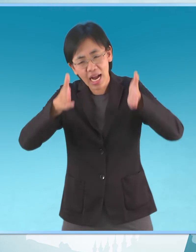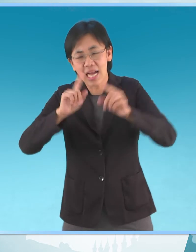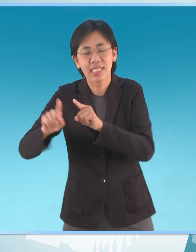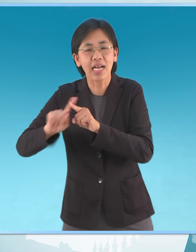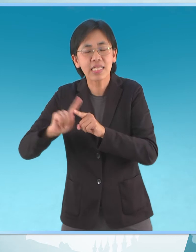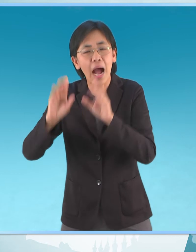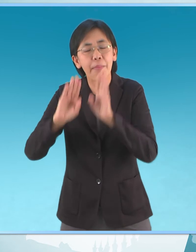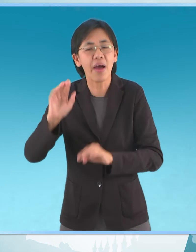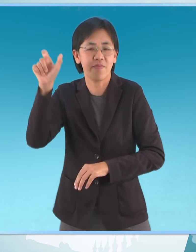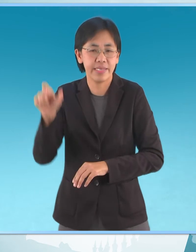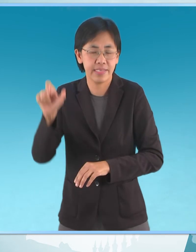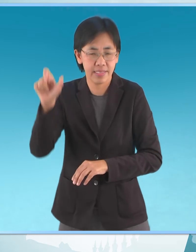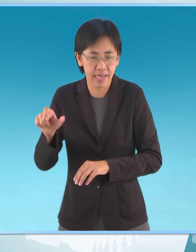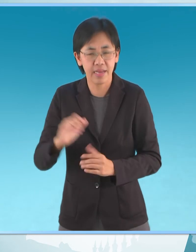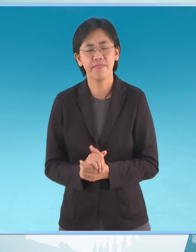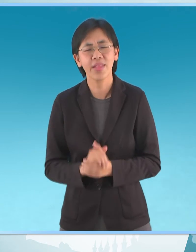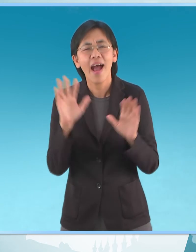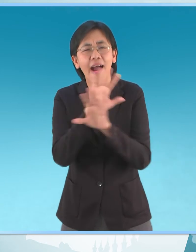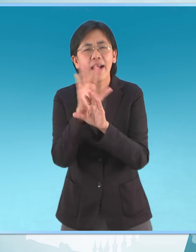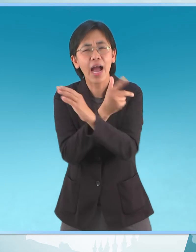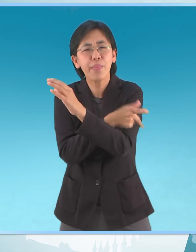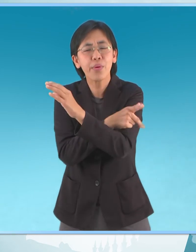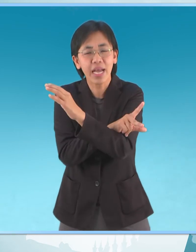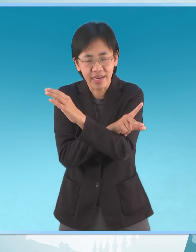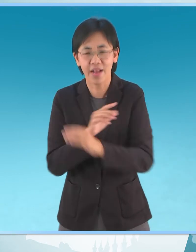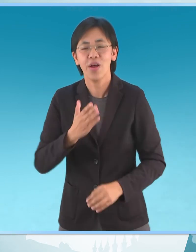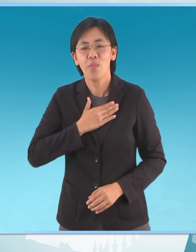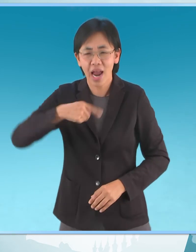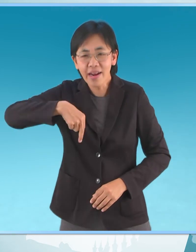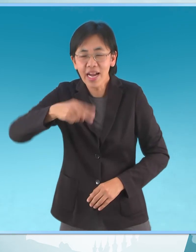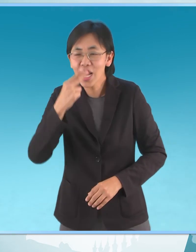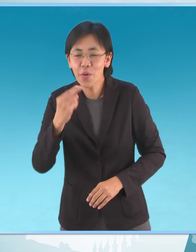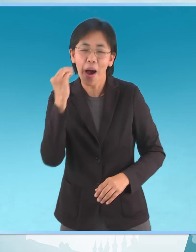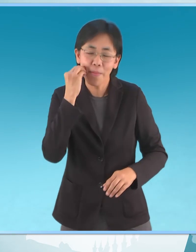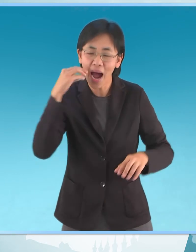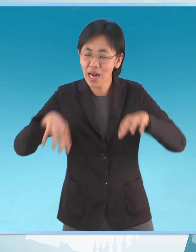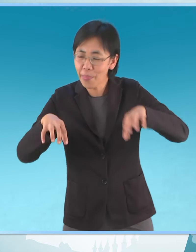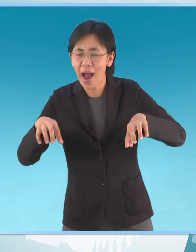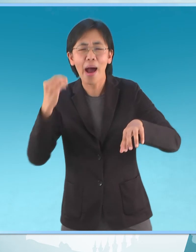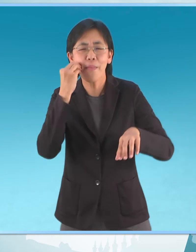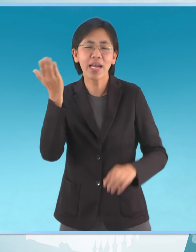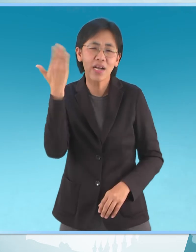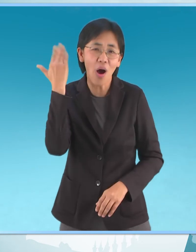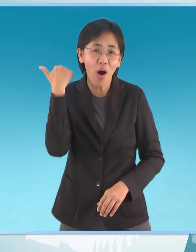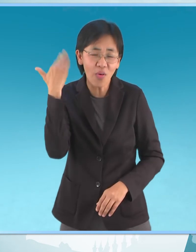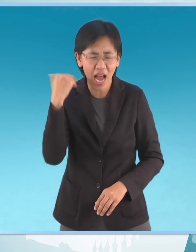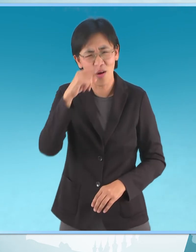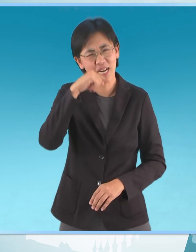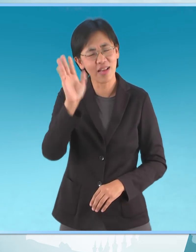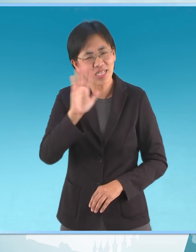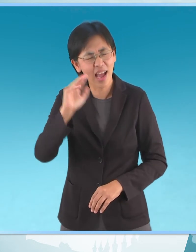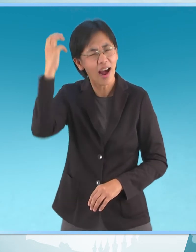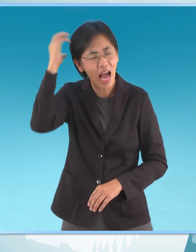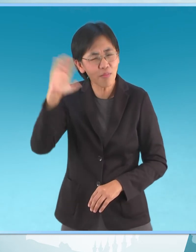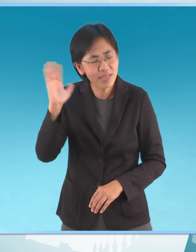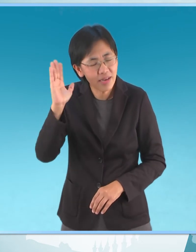าคารสไตล์ชิโนโปรตุกีสนะครับจะว่าไปแล้วก็คล้ายๆกับภูเก็ตบ้านเรานะครับเวลาเดินก็จะเห็นบ้านเรือนเก่าๆที่ไม่ใช่ส